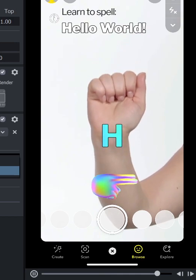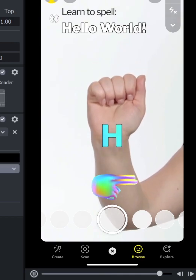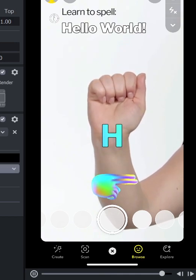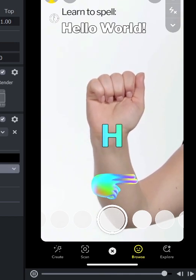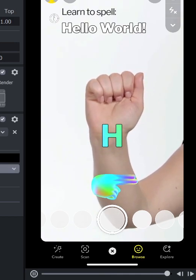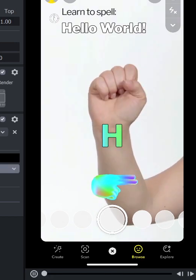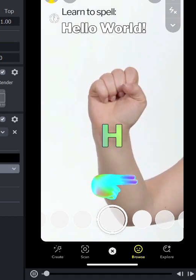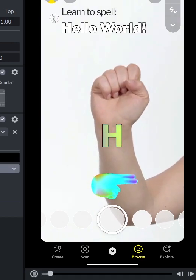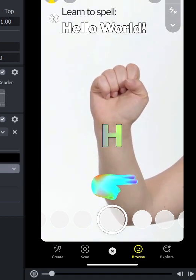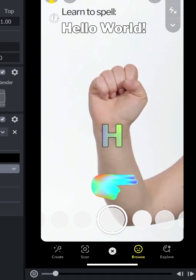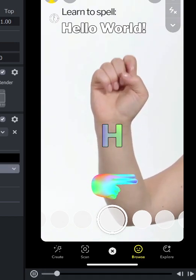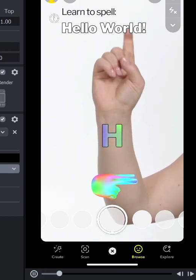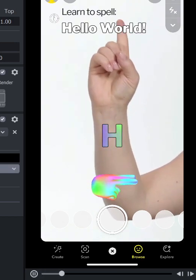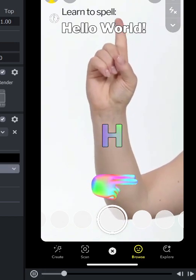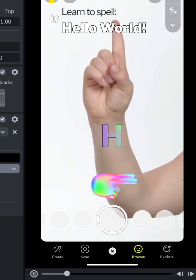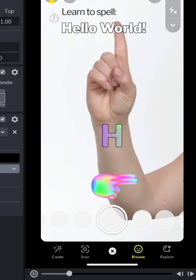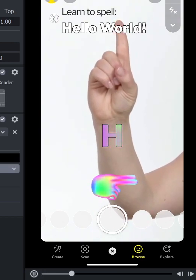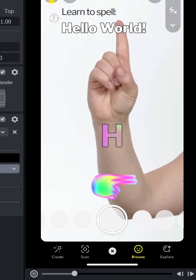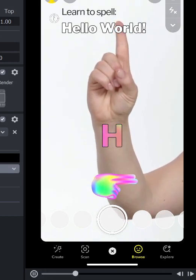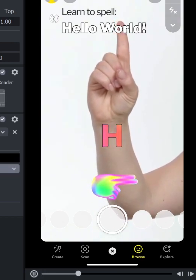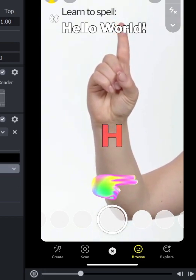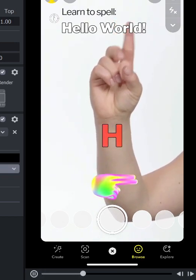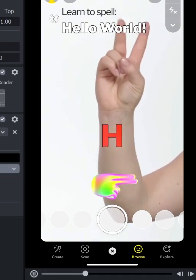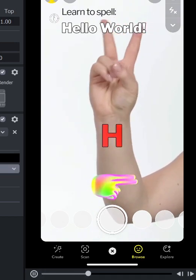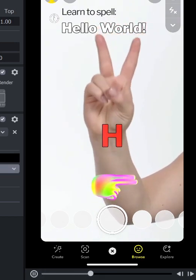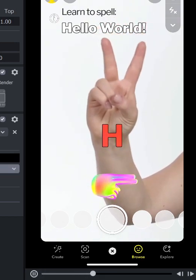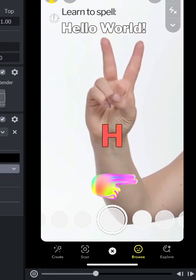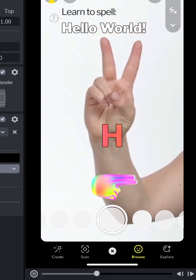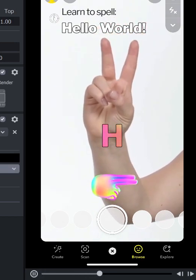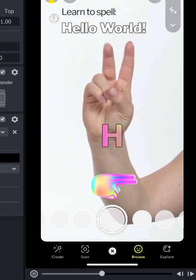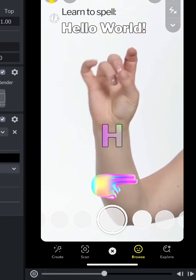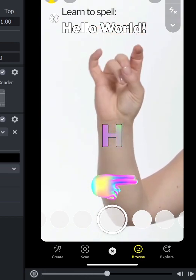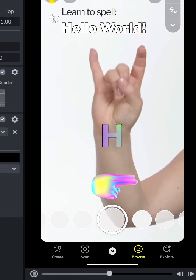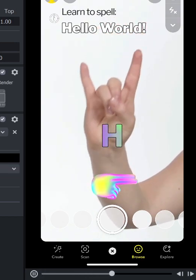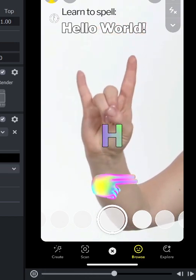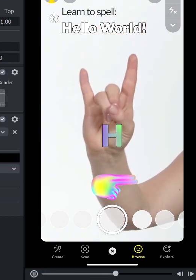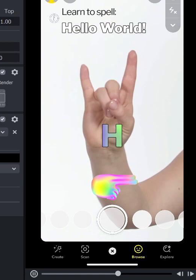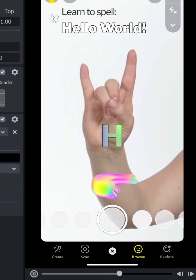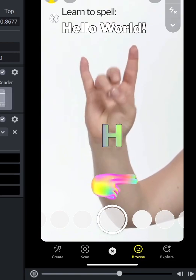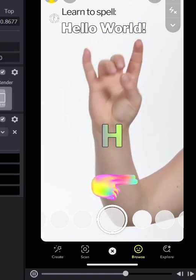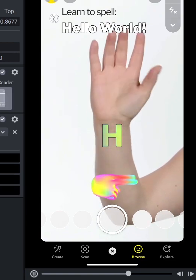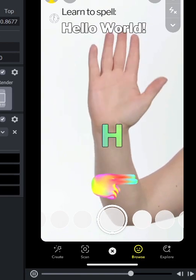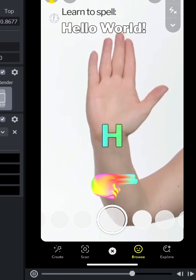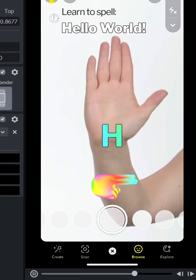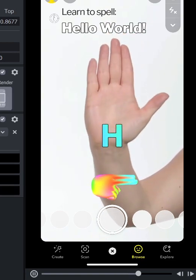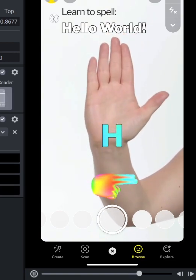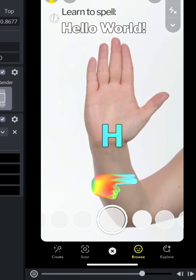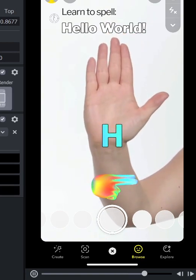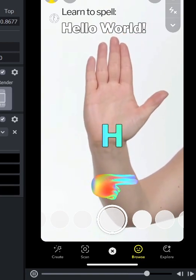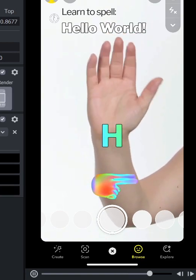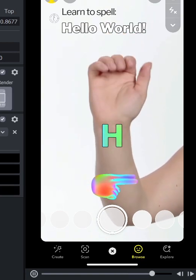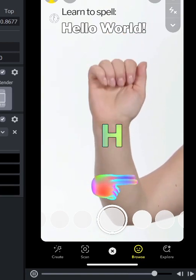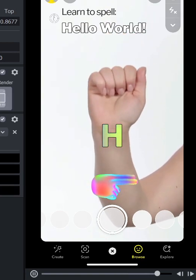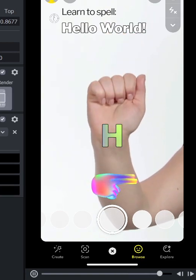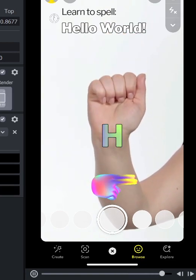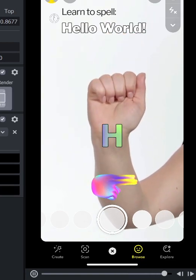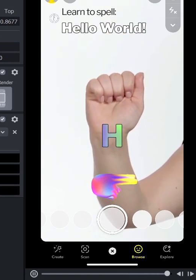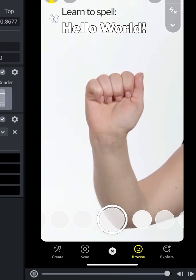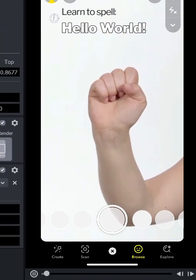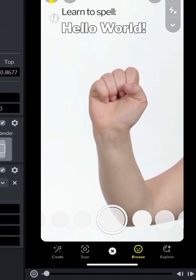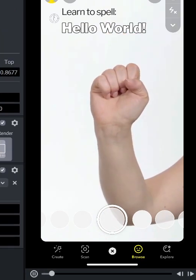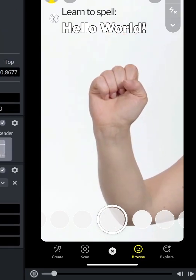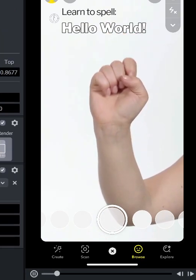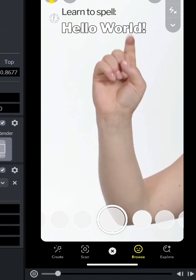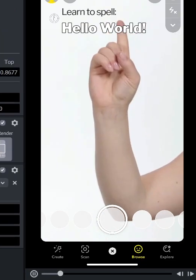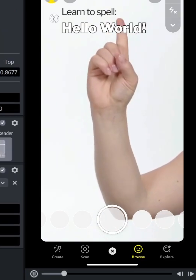seleccionado en modo de A a Z. También encontraremos el Finger Spelling Hint, que va a mostrar